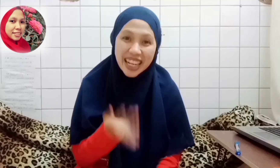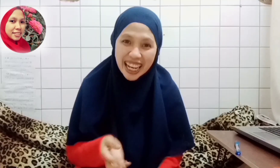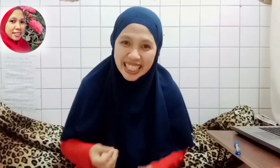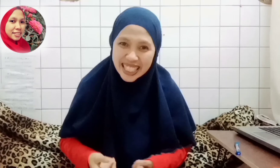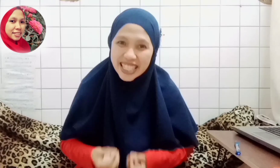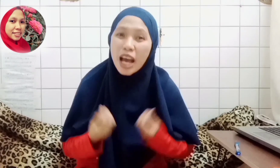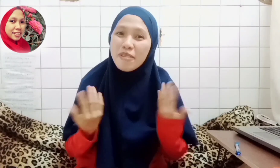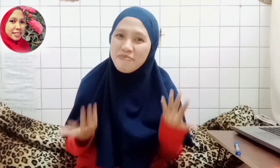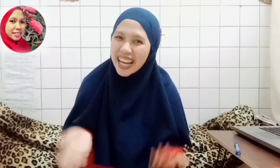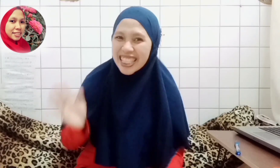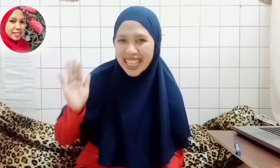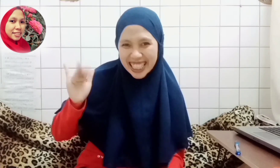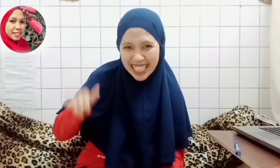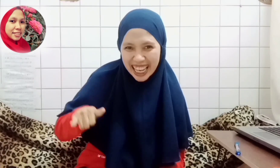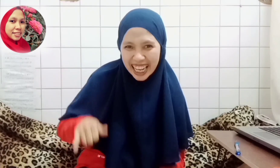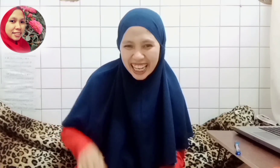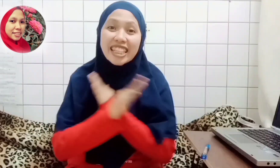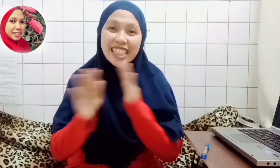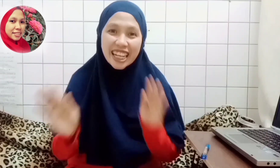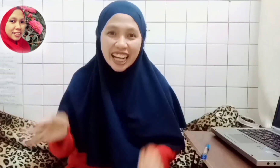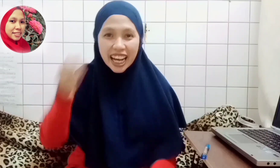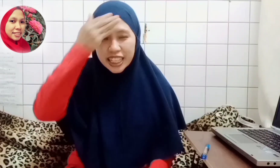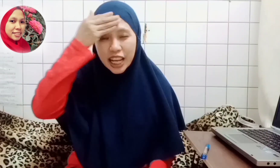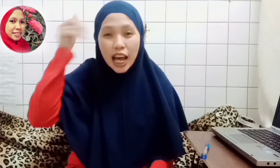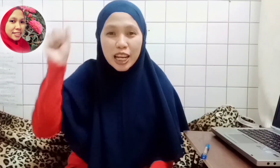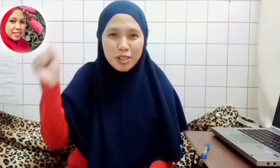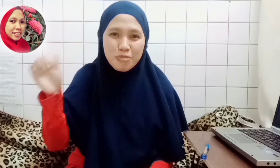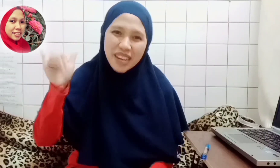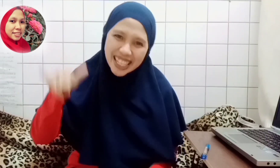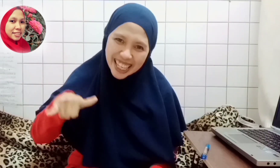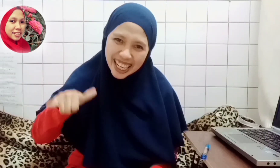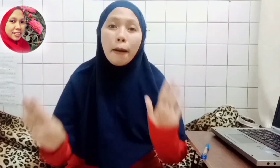Terima kasih banyak ya. Jangan lupa ya,